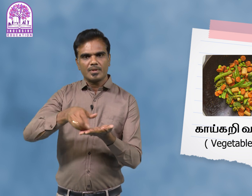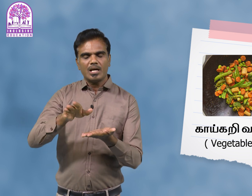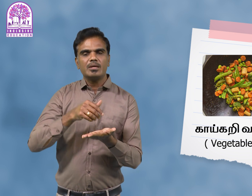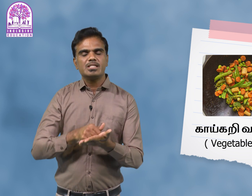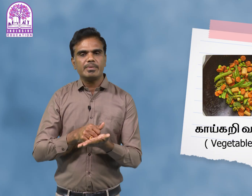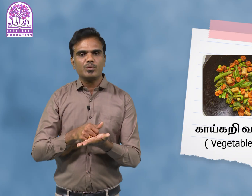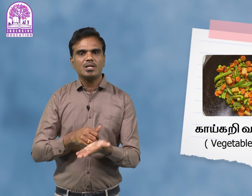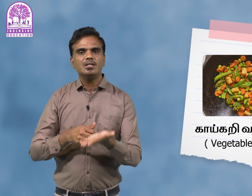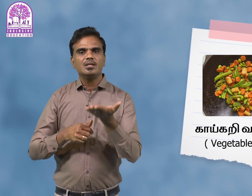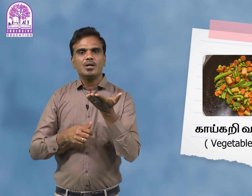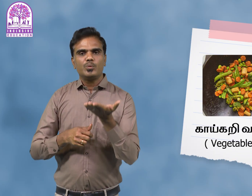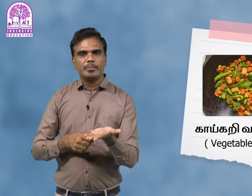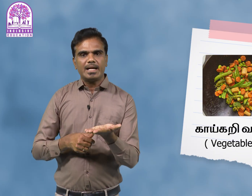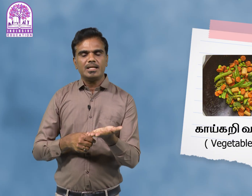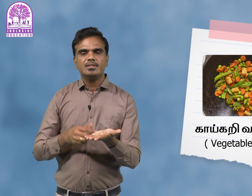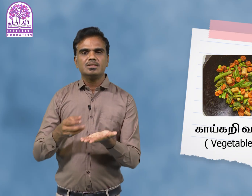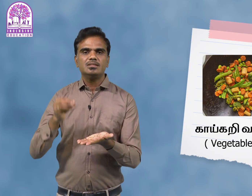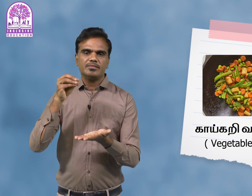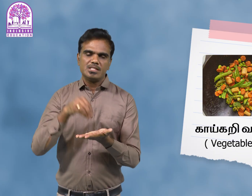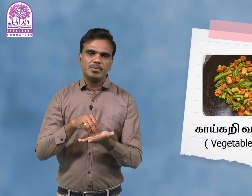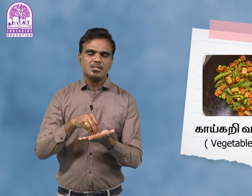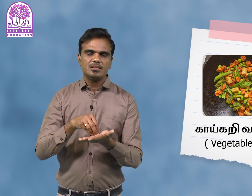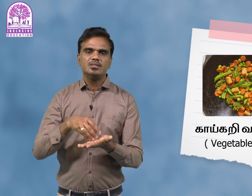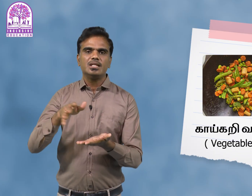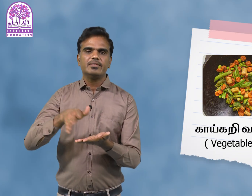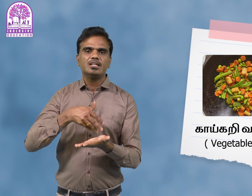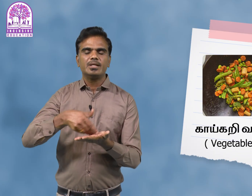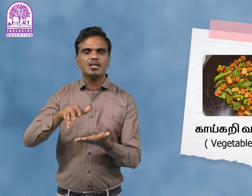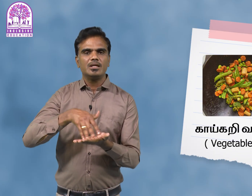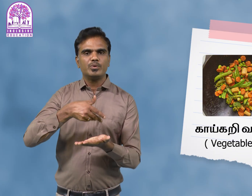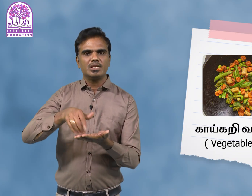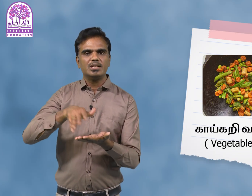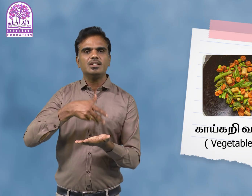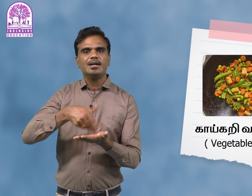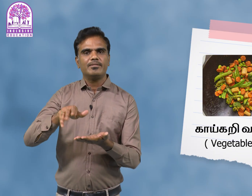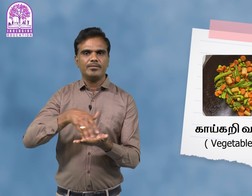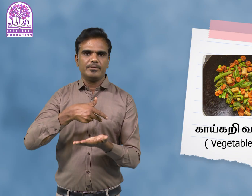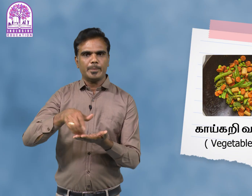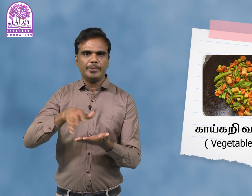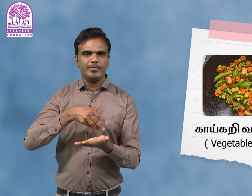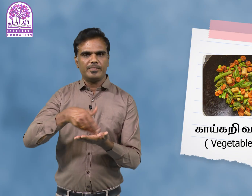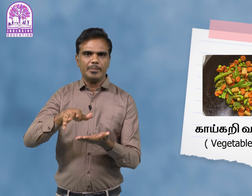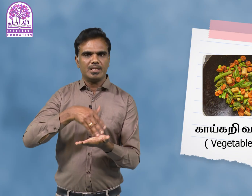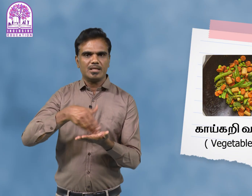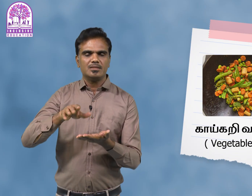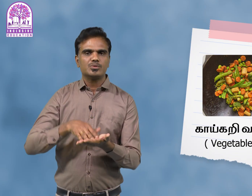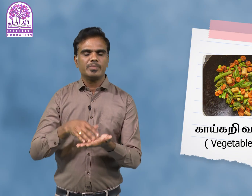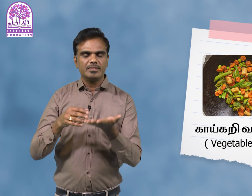அதை இமேஜின் பண்ணிக்கோங்க, ஒரு பேனில் வந்து வெஜிடபிள்ஸ் இருக்குது, நீங்கள் வந்து என்ன பண்ணுறீங்க, ஆயில் போட்டு அதை ஃப்ரை பண்ணுறீங்க. ஸோ அது வந்து